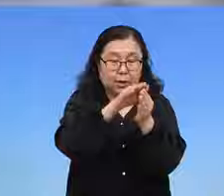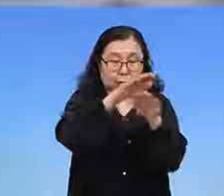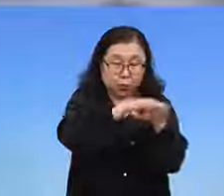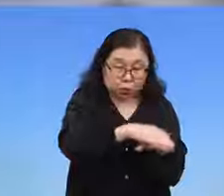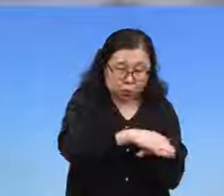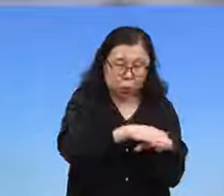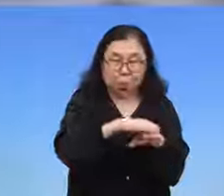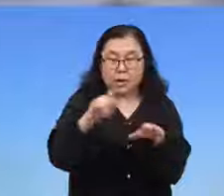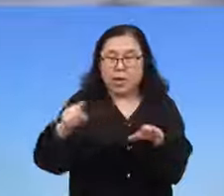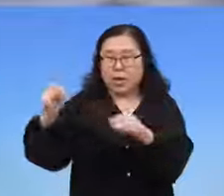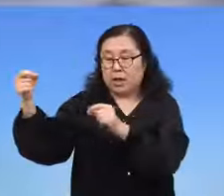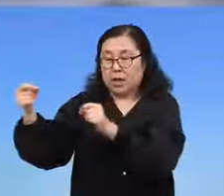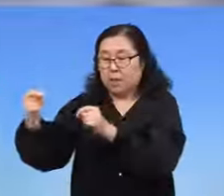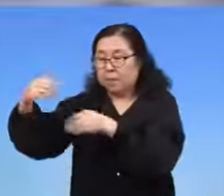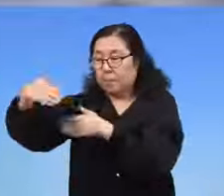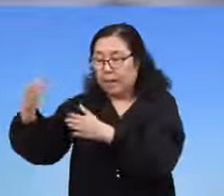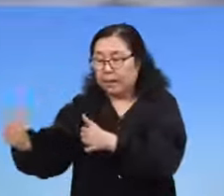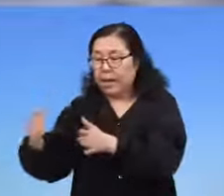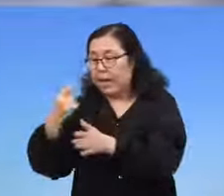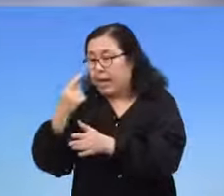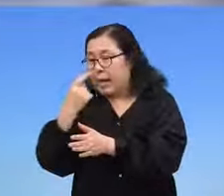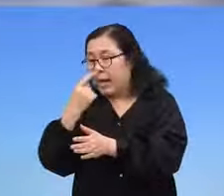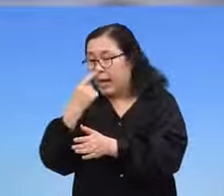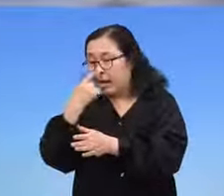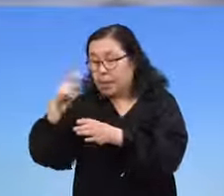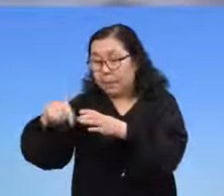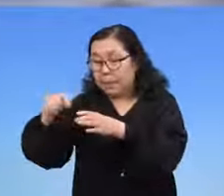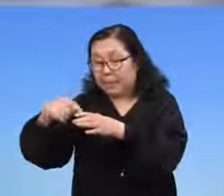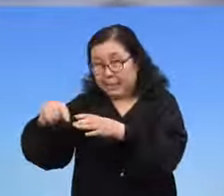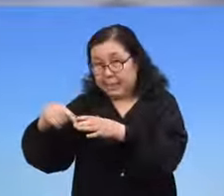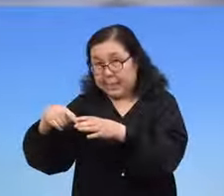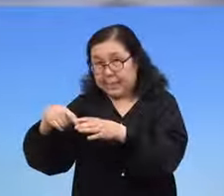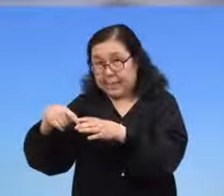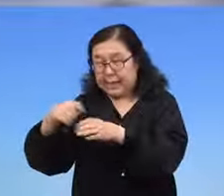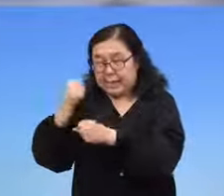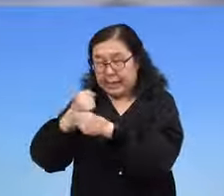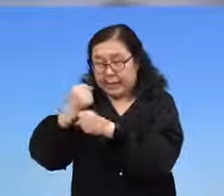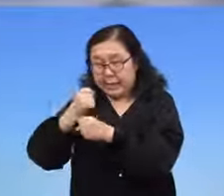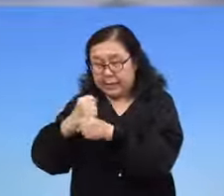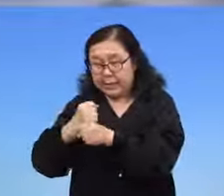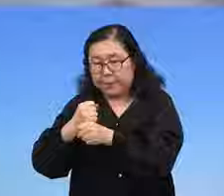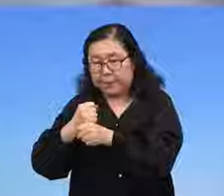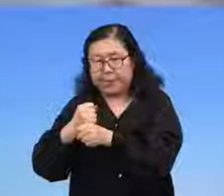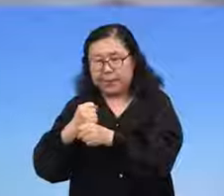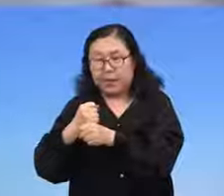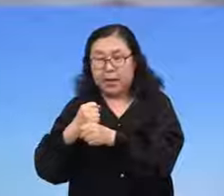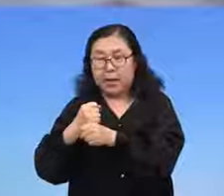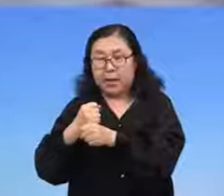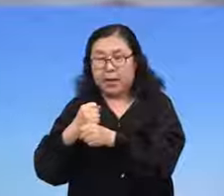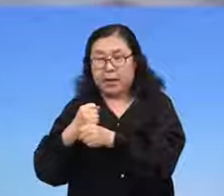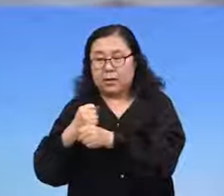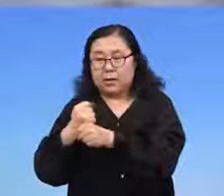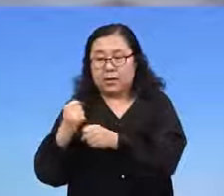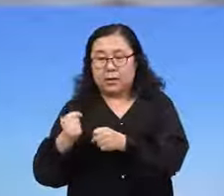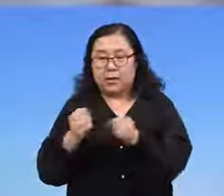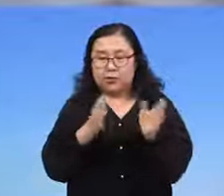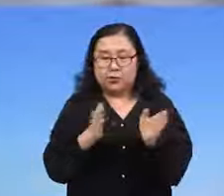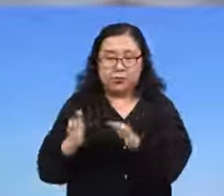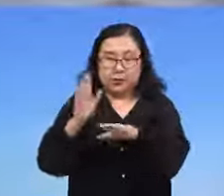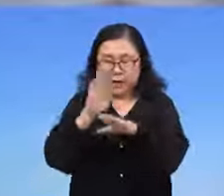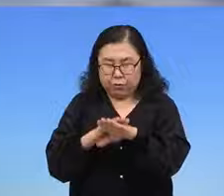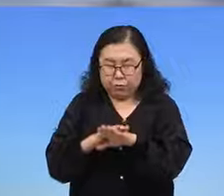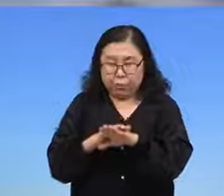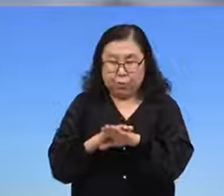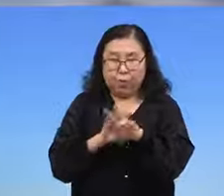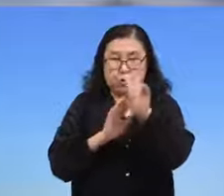기계가 있거든요. 거기서 이제 커피를 한 잔 뽑아 놓고 아침에 제가 이 2가지 주문을 외우듯이